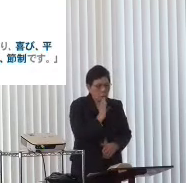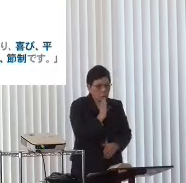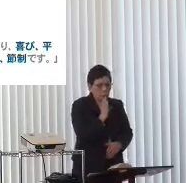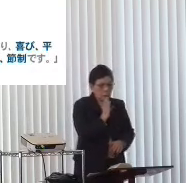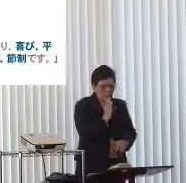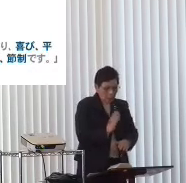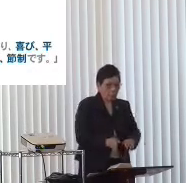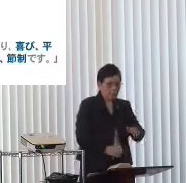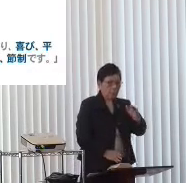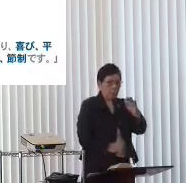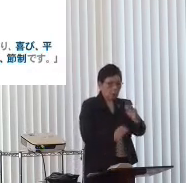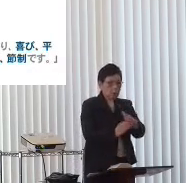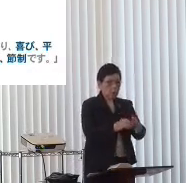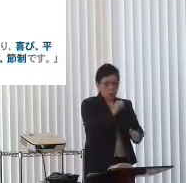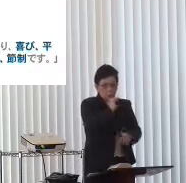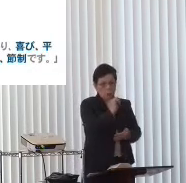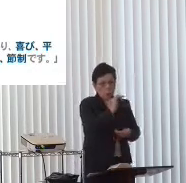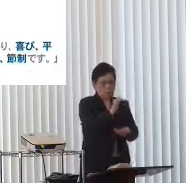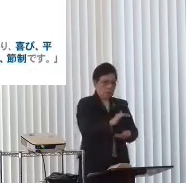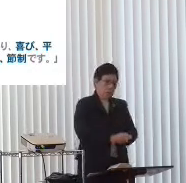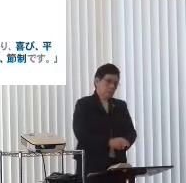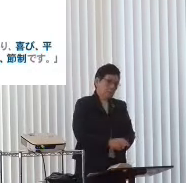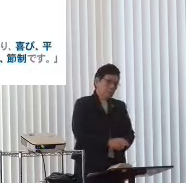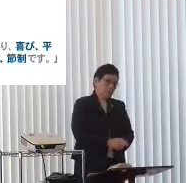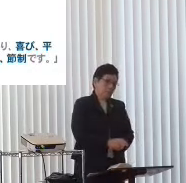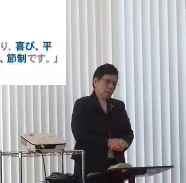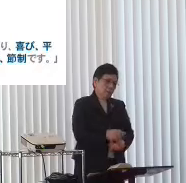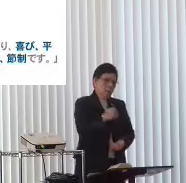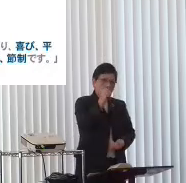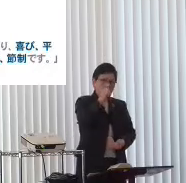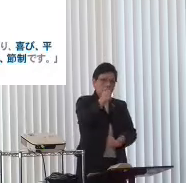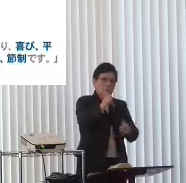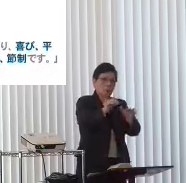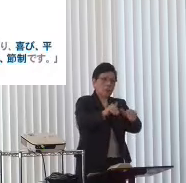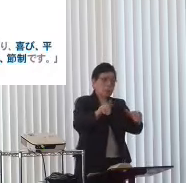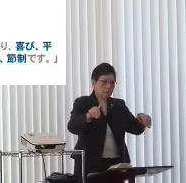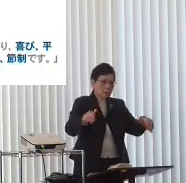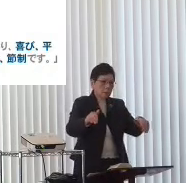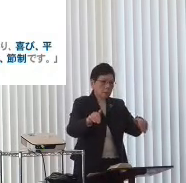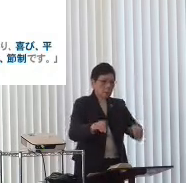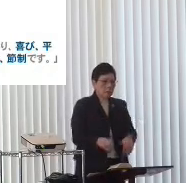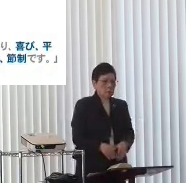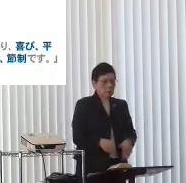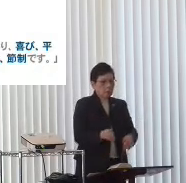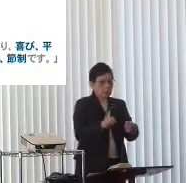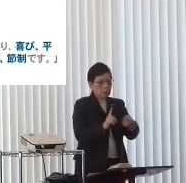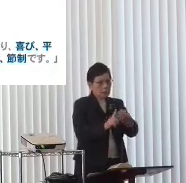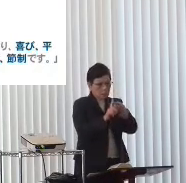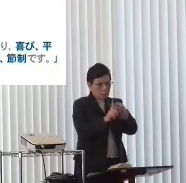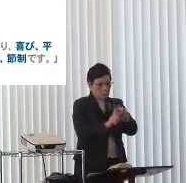生きている間は主の弟子に課せられている最高の最大の